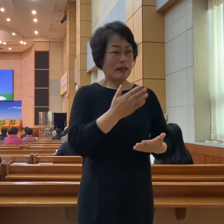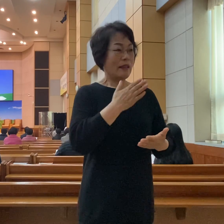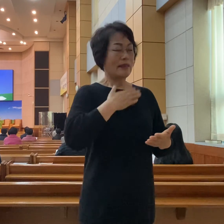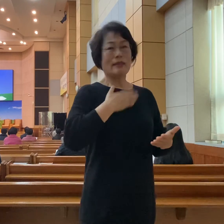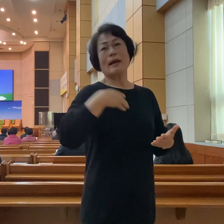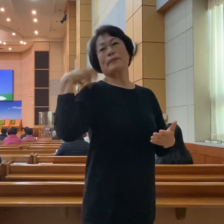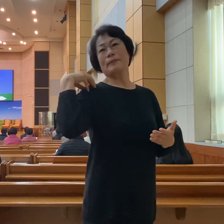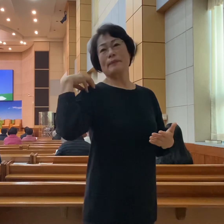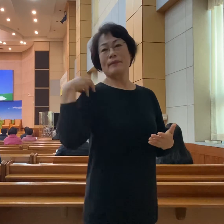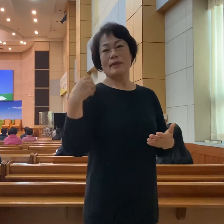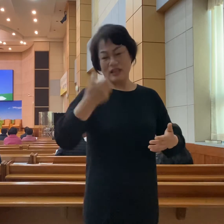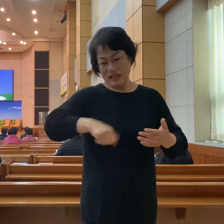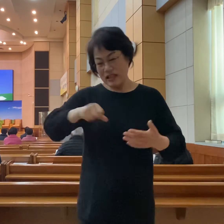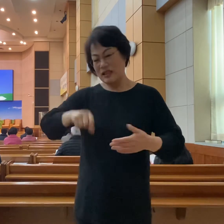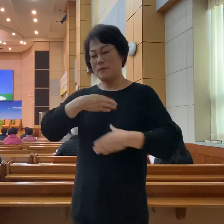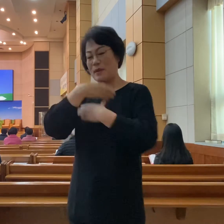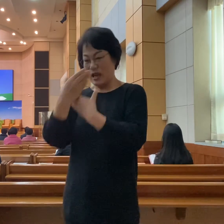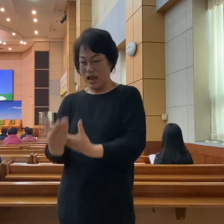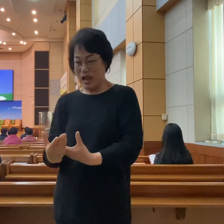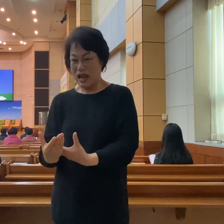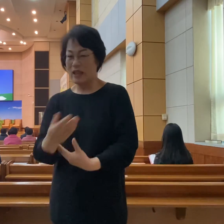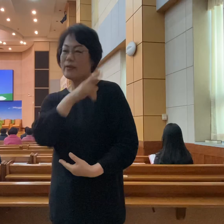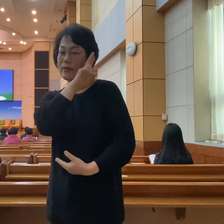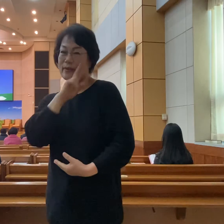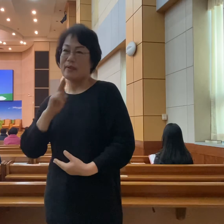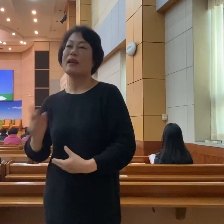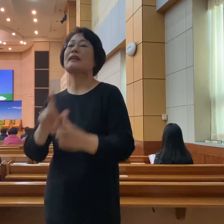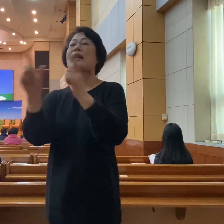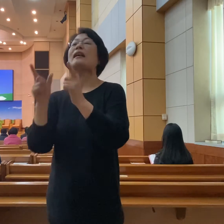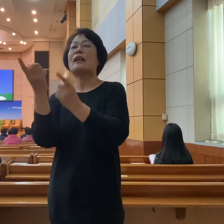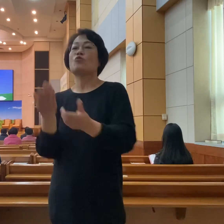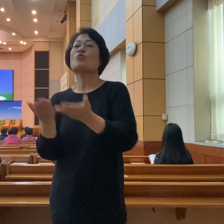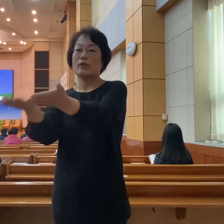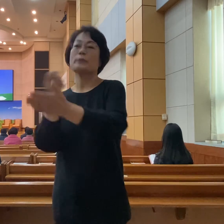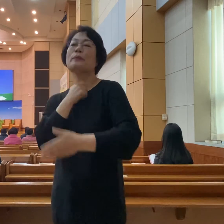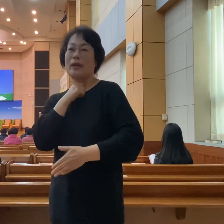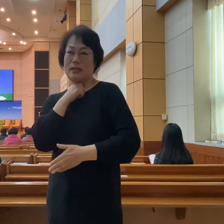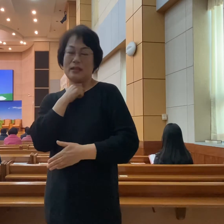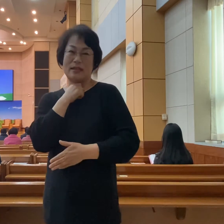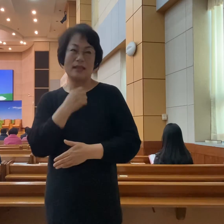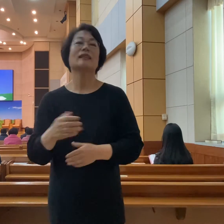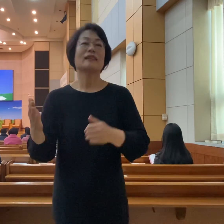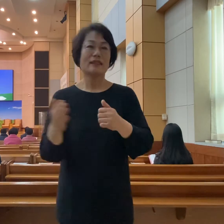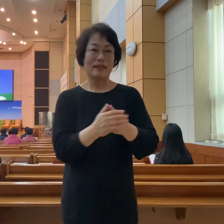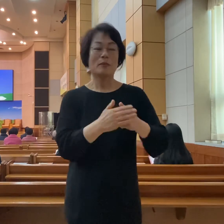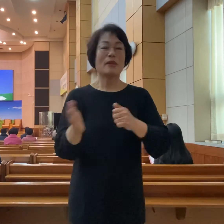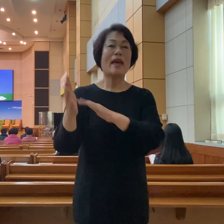부모가 다 하면서 자식은 좀 편하게 해주려고 그래 하지 않습니다.